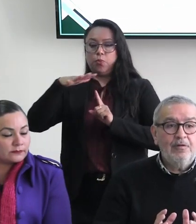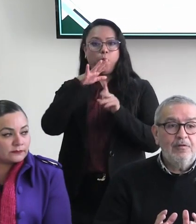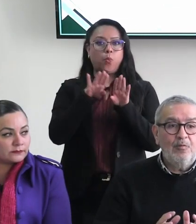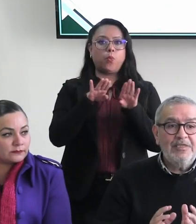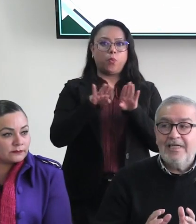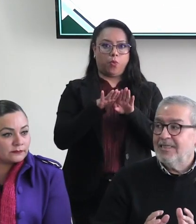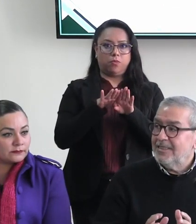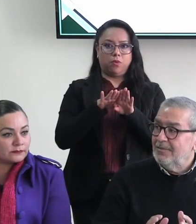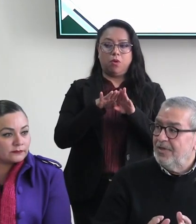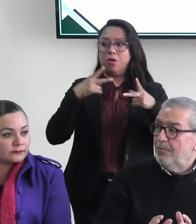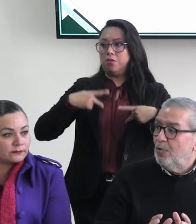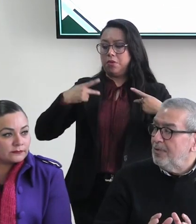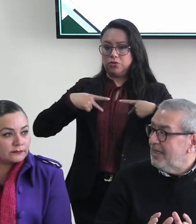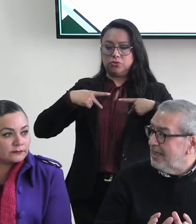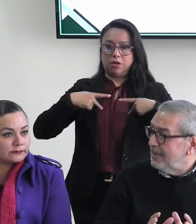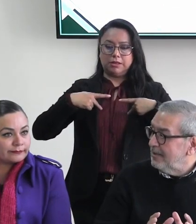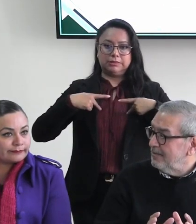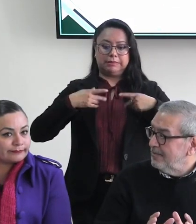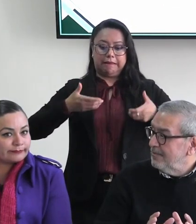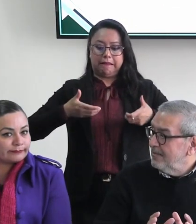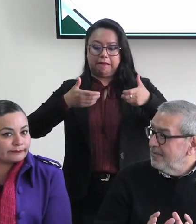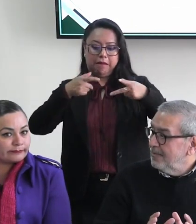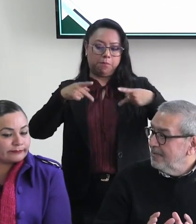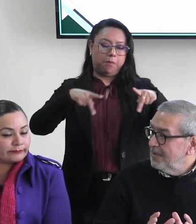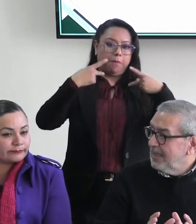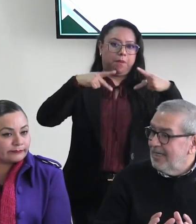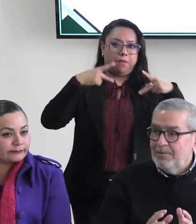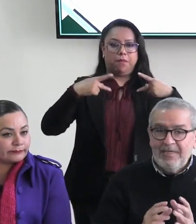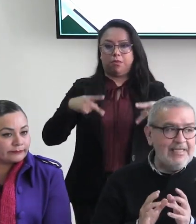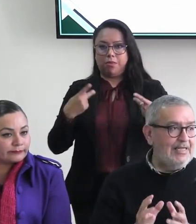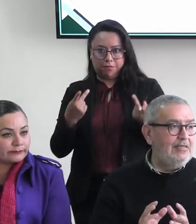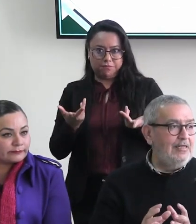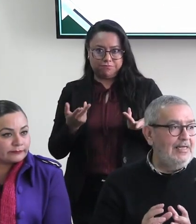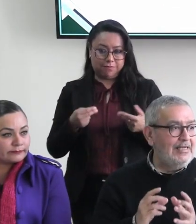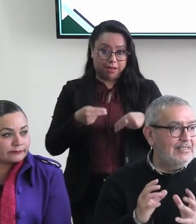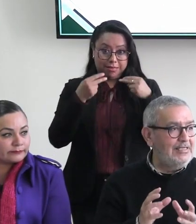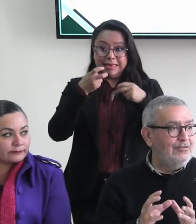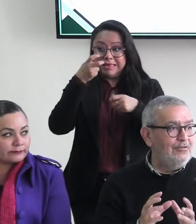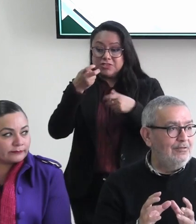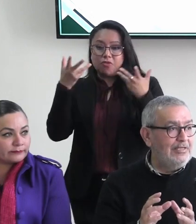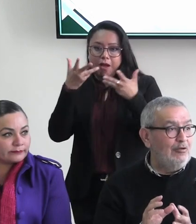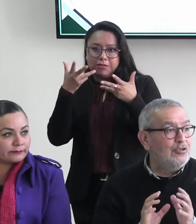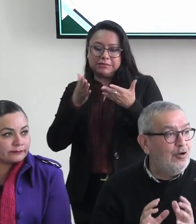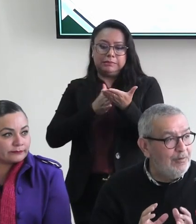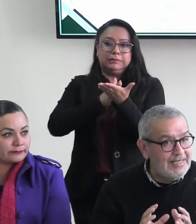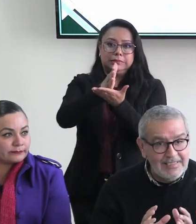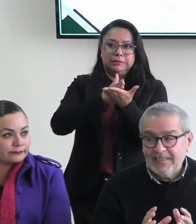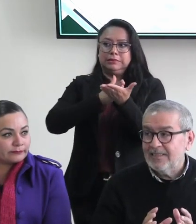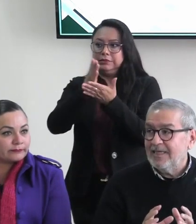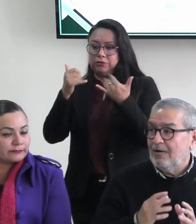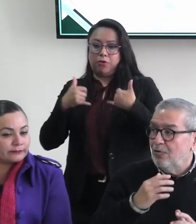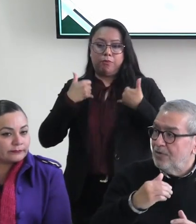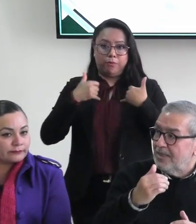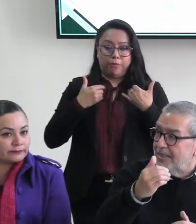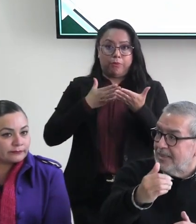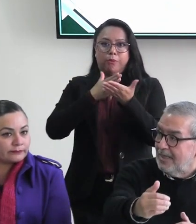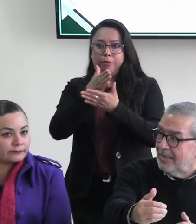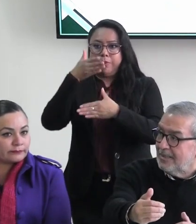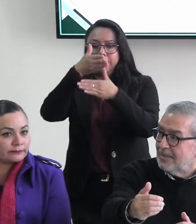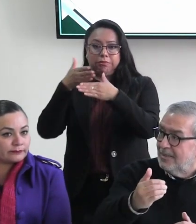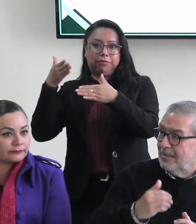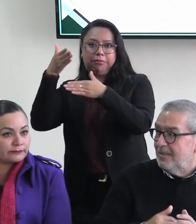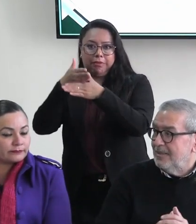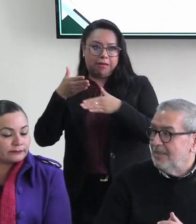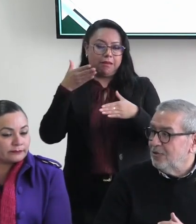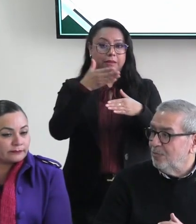por comerciantes en vía pública, que limitan el acceso de los jóvenes que acuden al